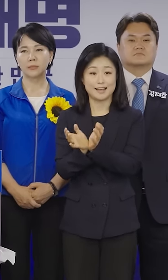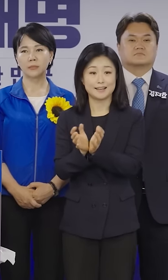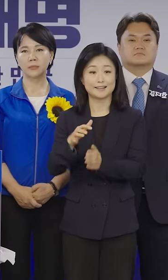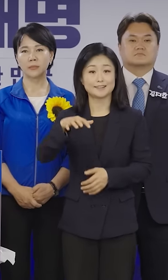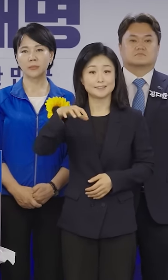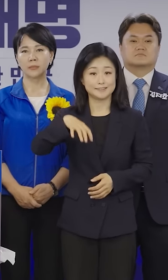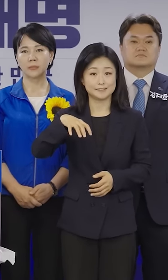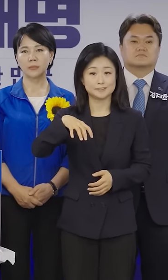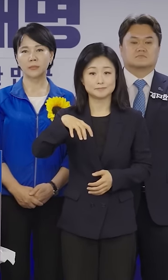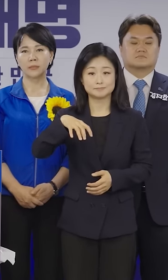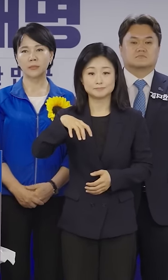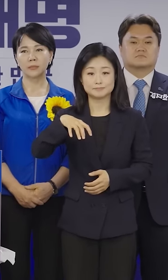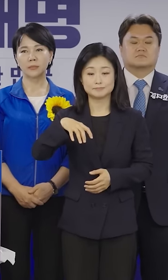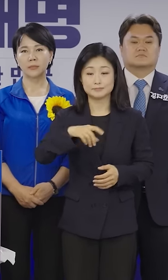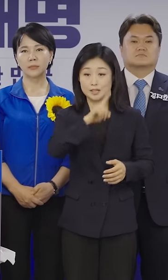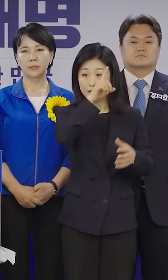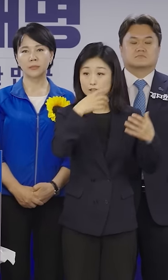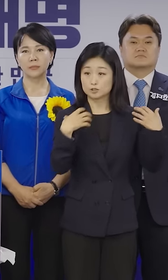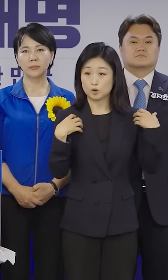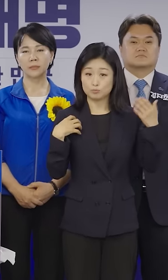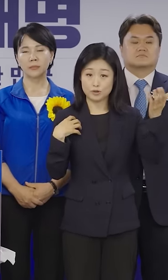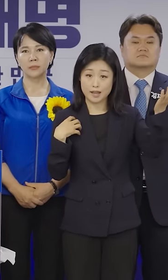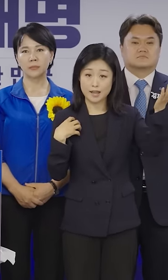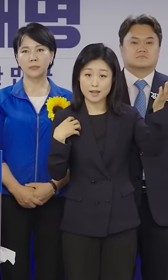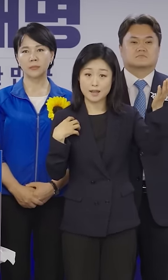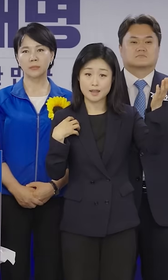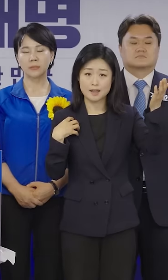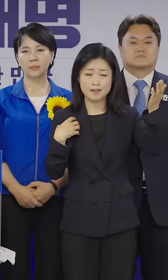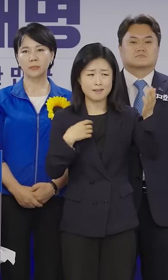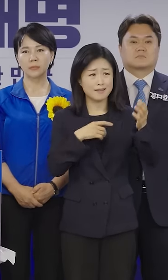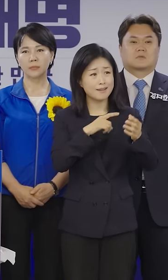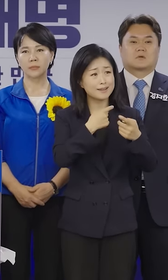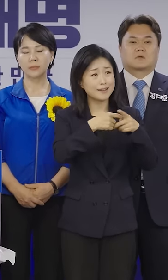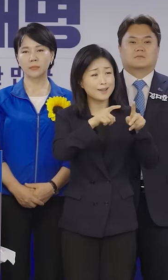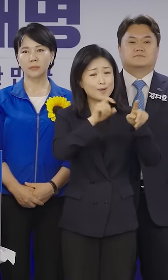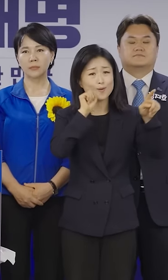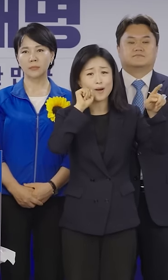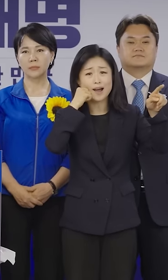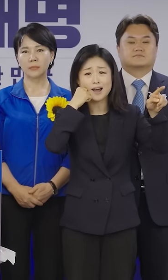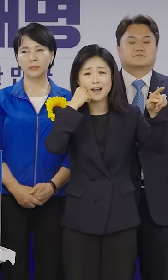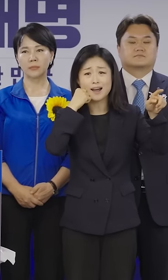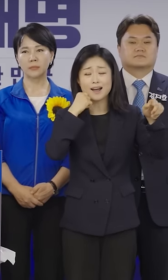더불어민주당은 정부의 이 정말 납득하기 어렵고